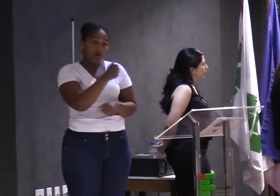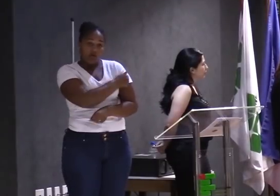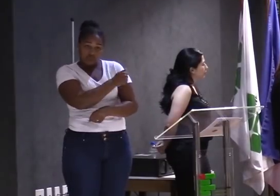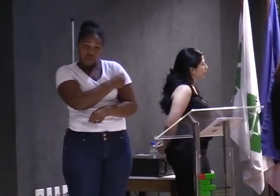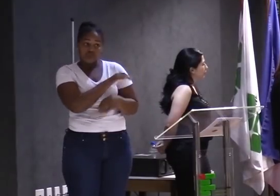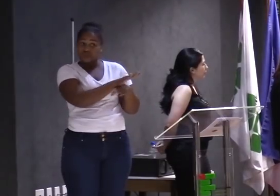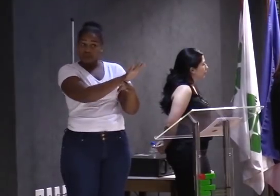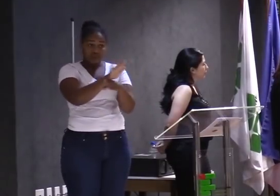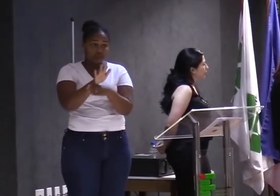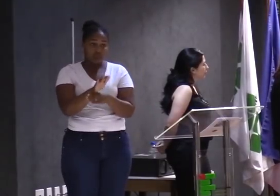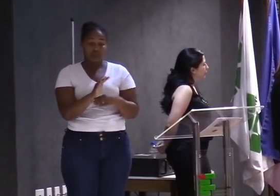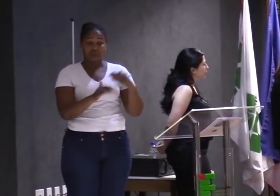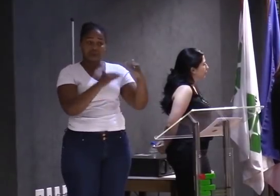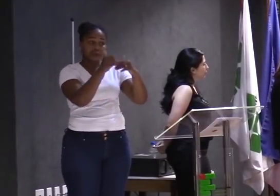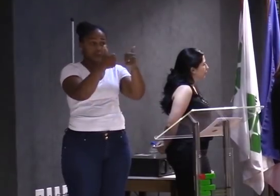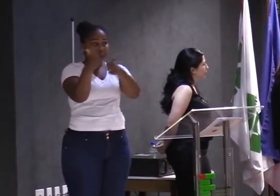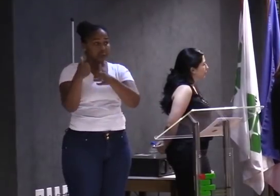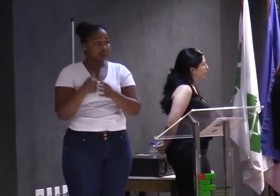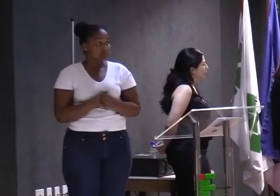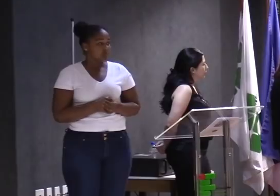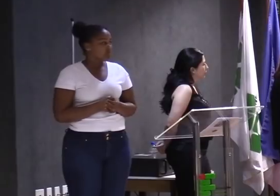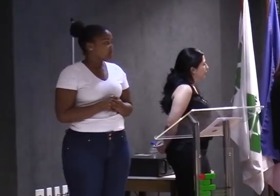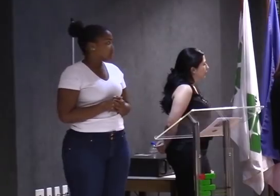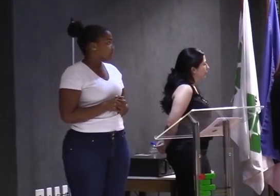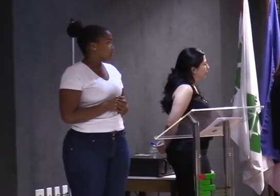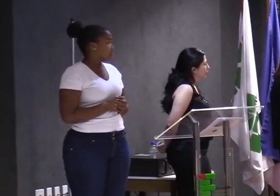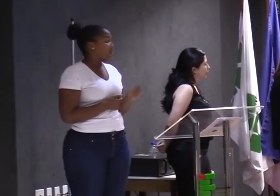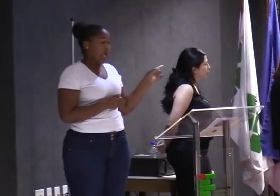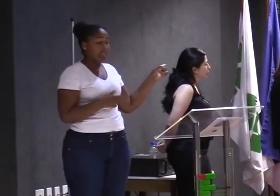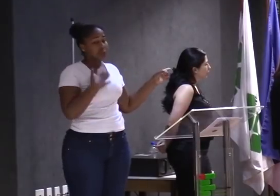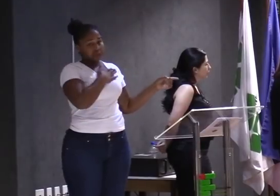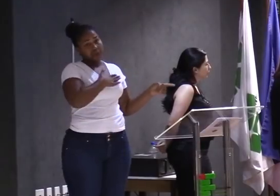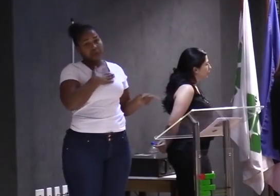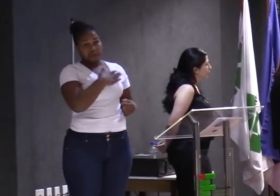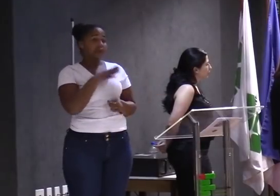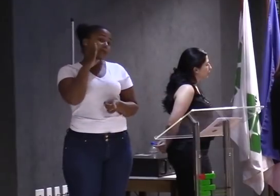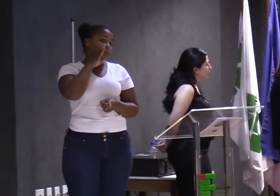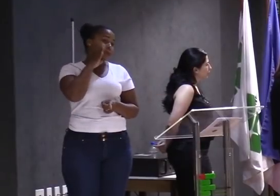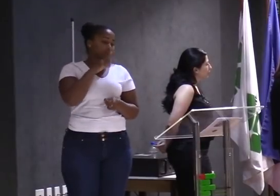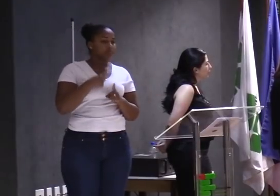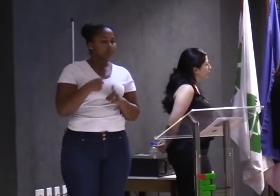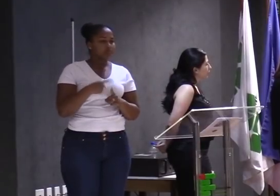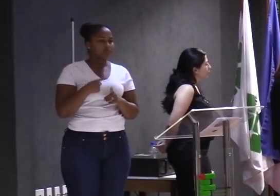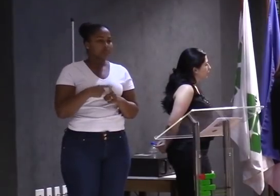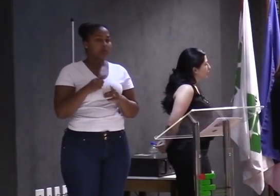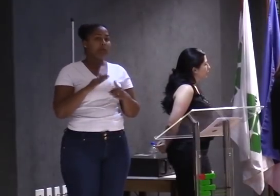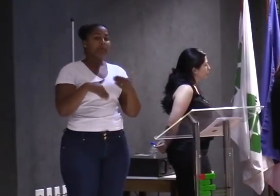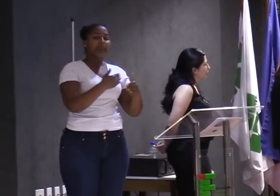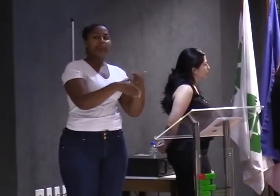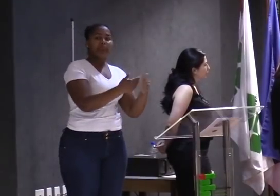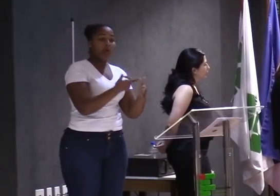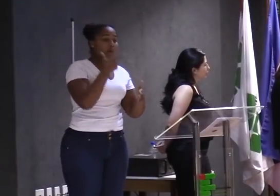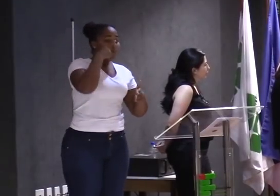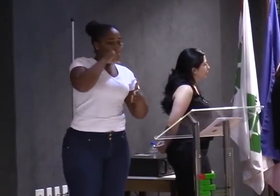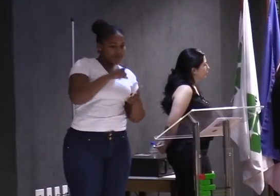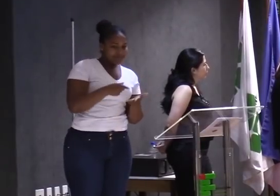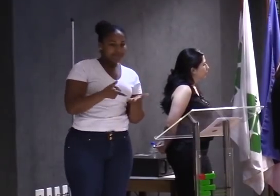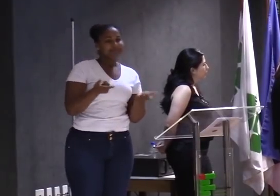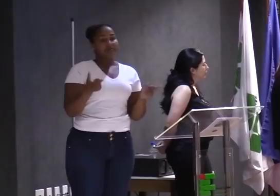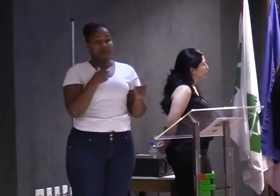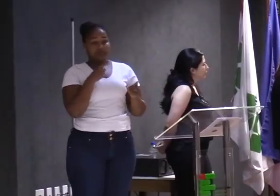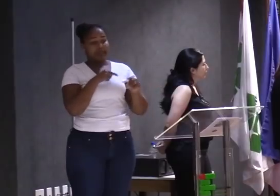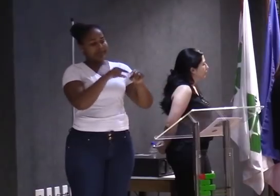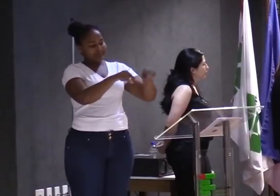improvisada. Mas foi legal porque, depois de quase 8 meses, a gente conseguiu um espaço. A gente hoje tem um laboratório